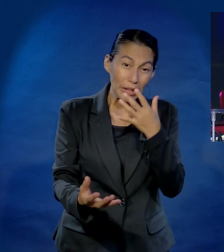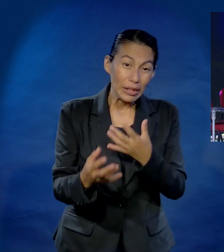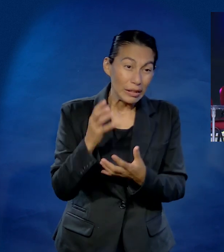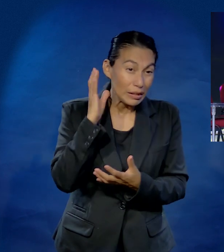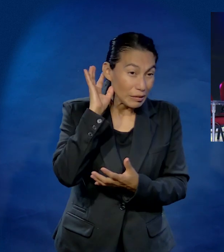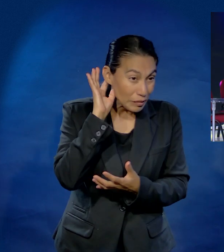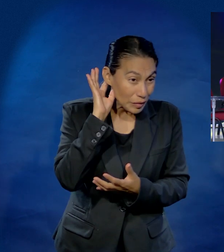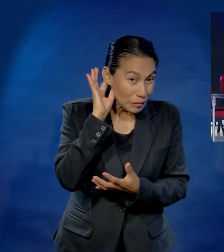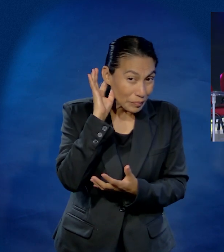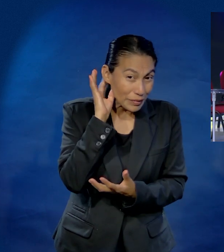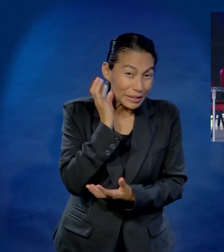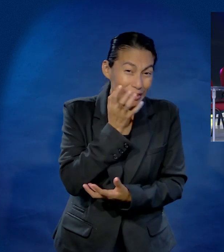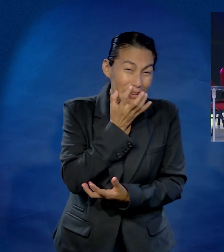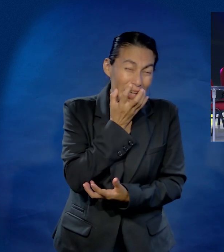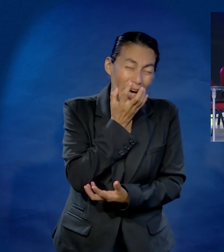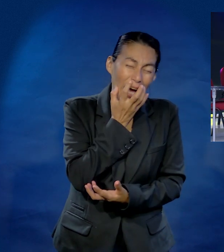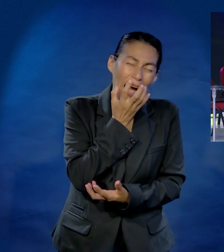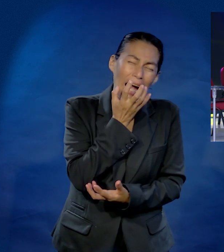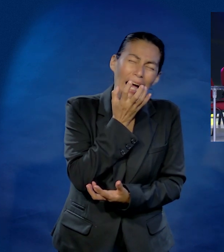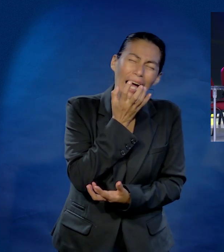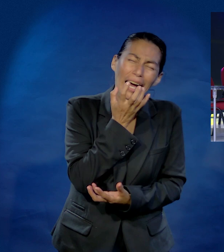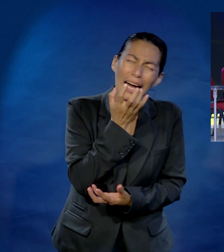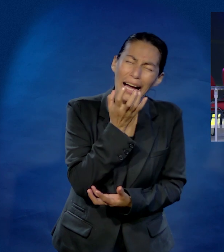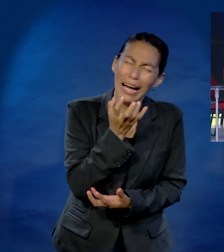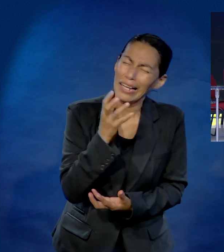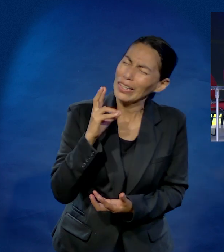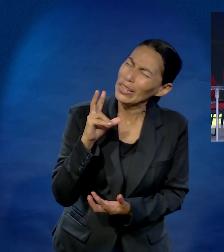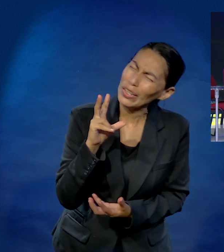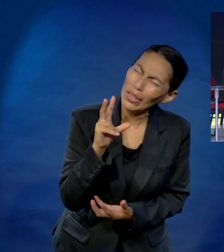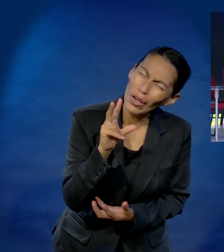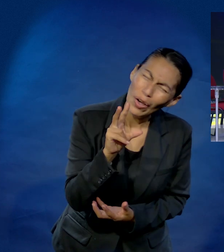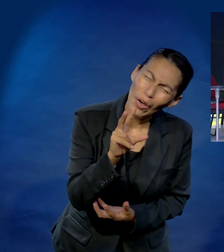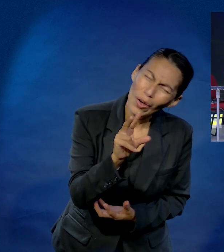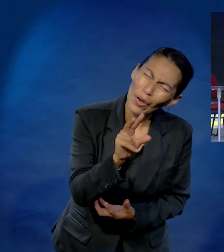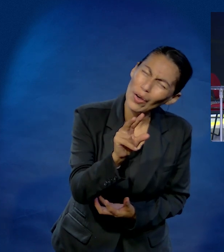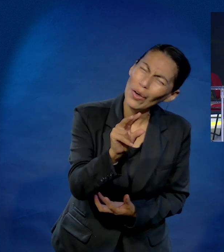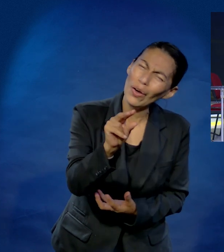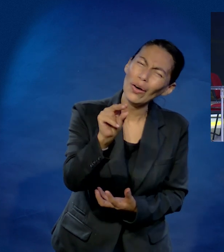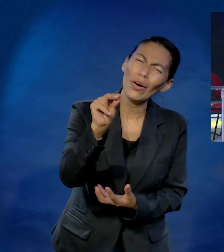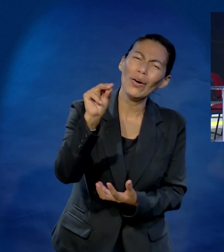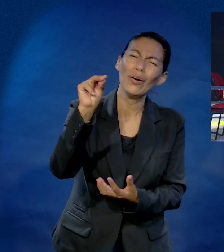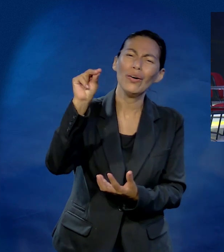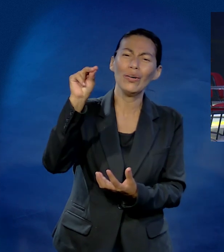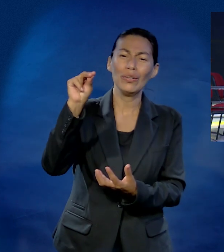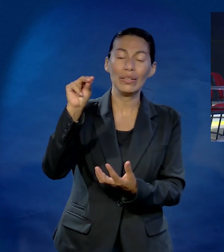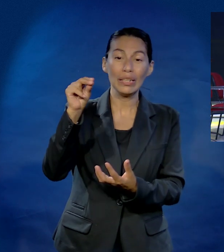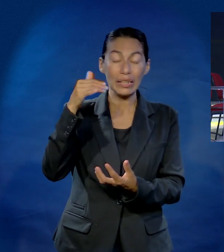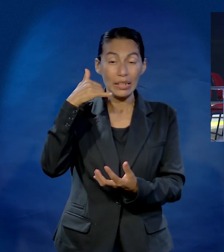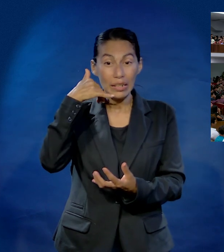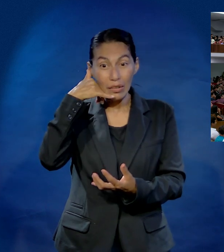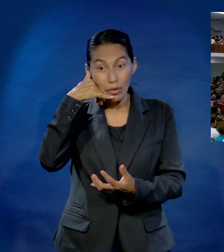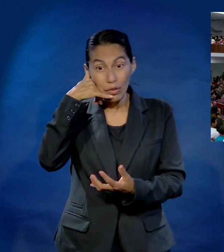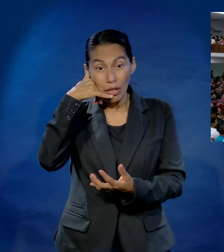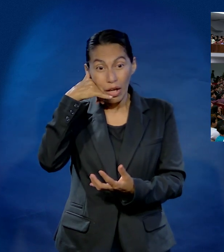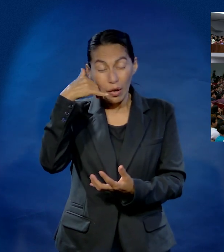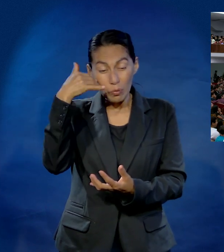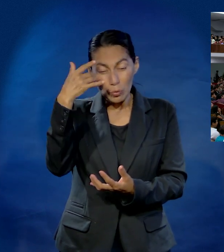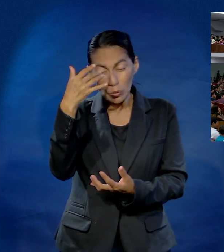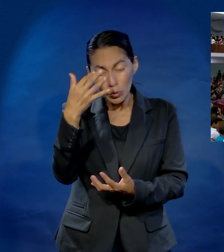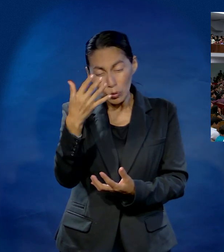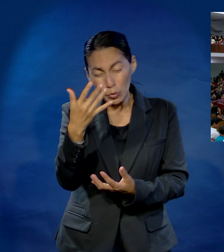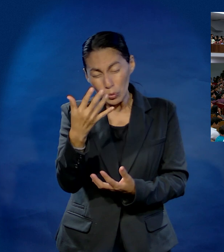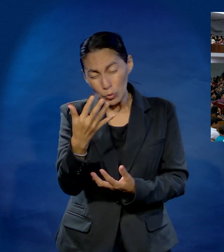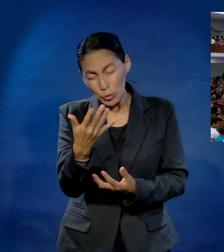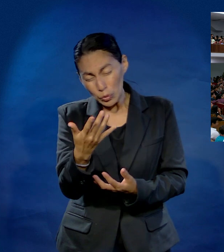Empieza a caer, y se oye un grito desgarrador, así, desde el fondo del corazón. ¡No! El